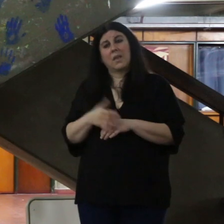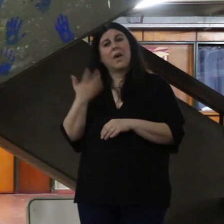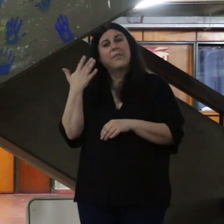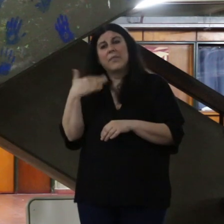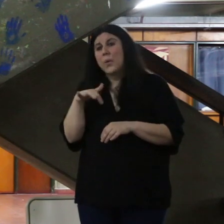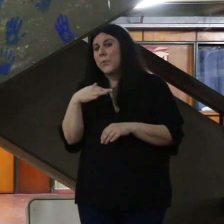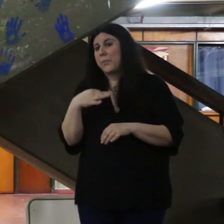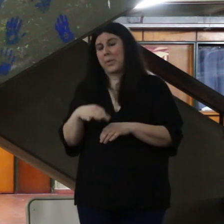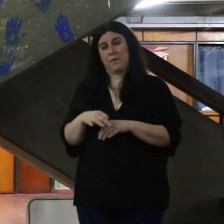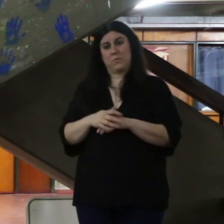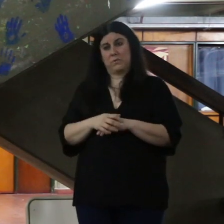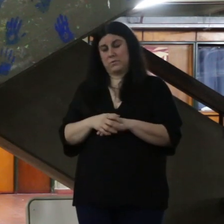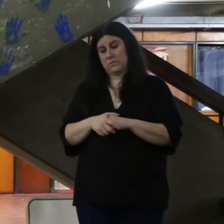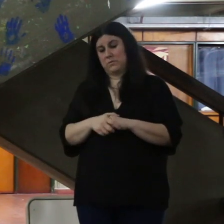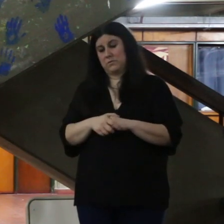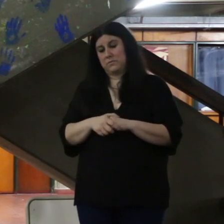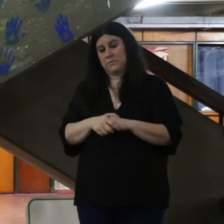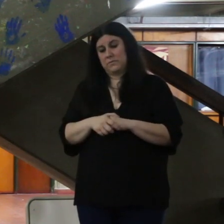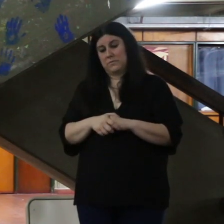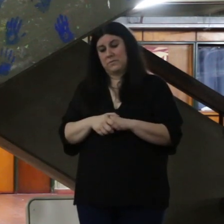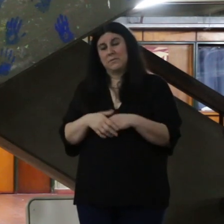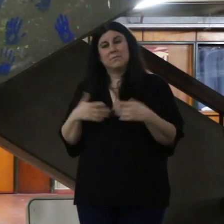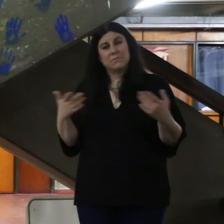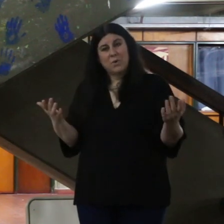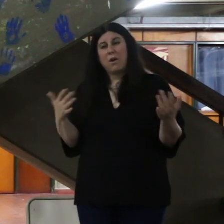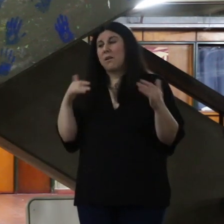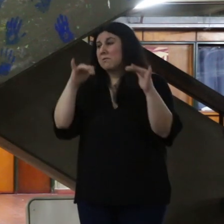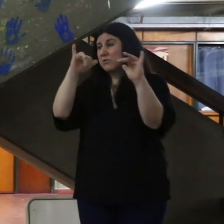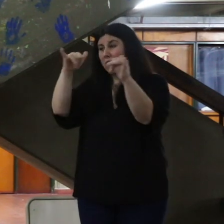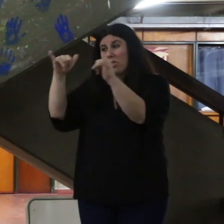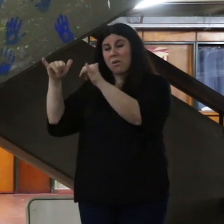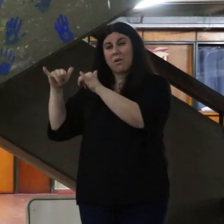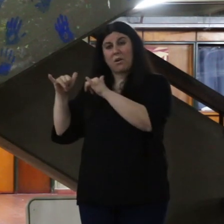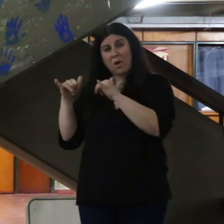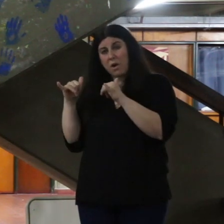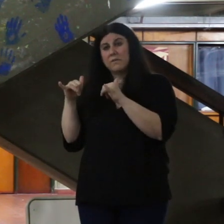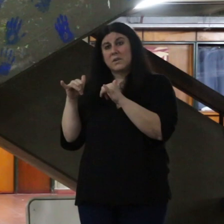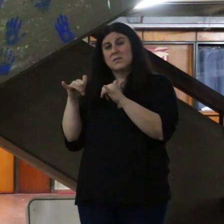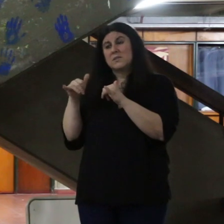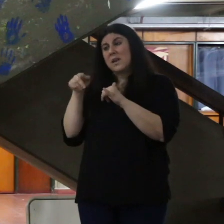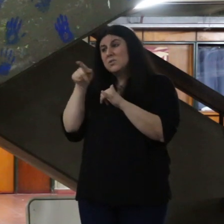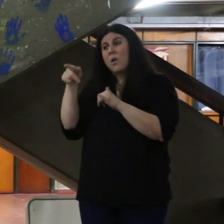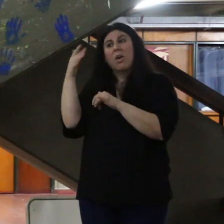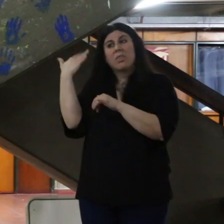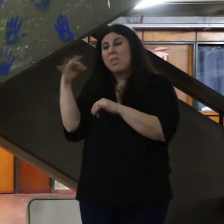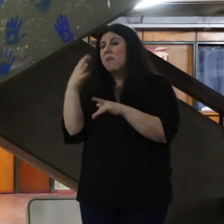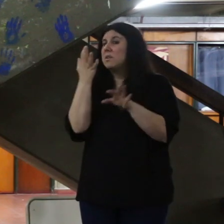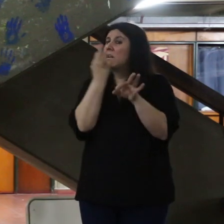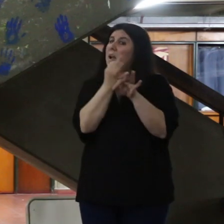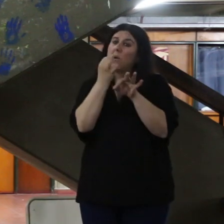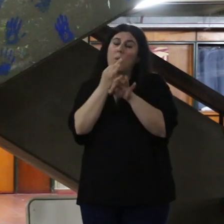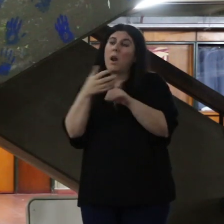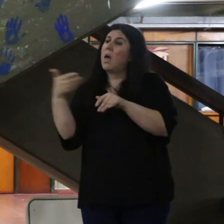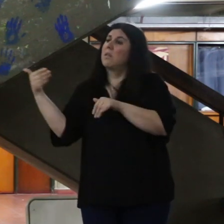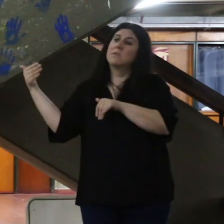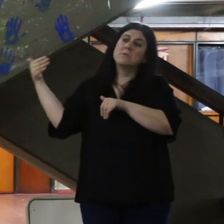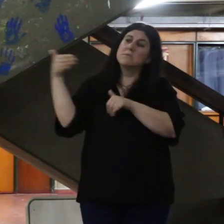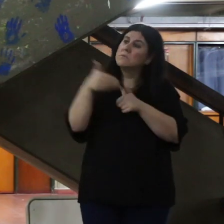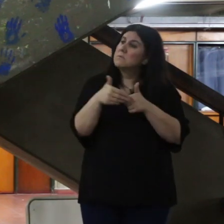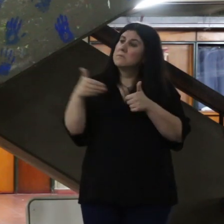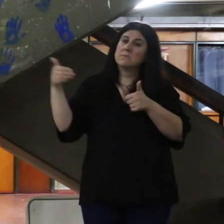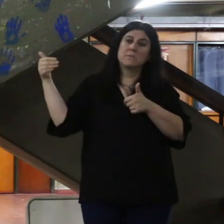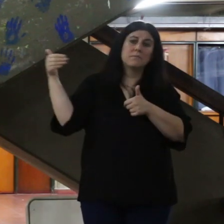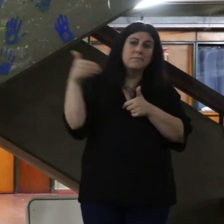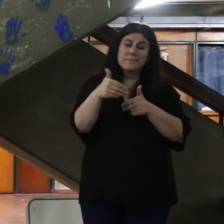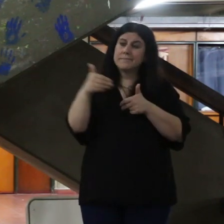Tenemos que hacerlo, porque los pibes y pibas tienen que volver a la escuela. Y no solo tienen que volver a la